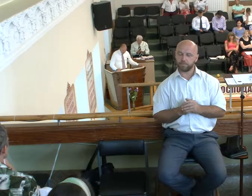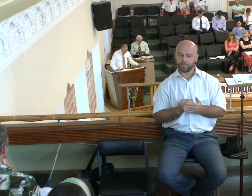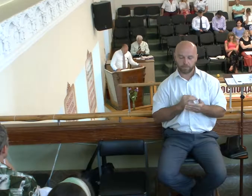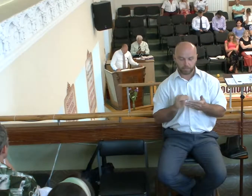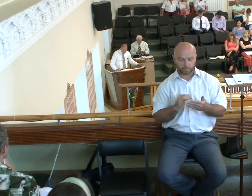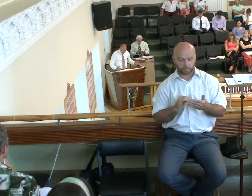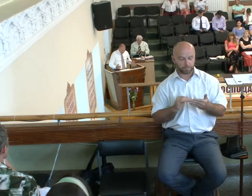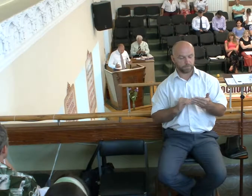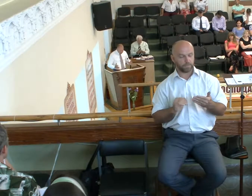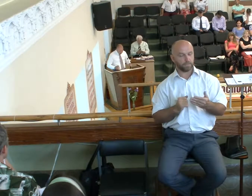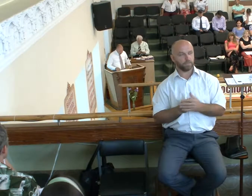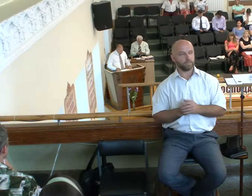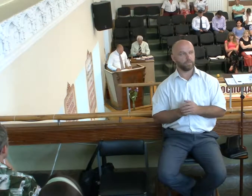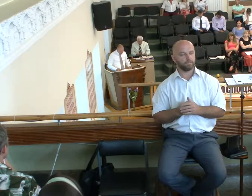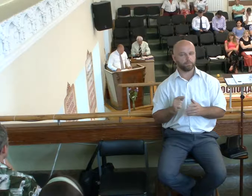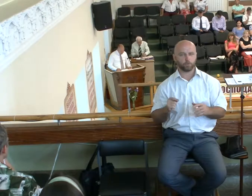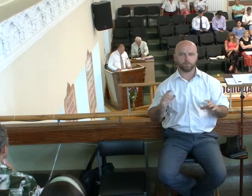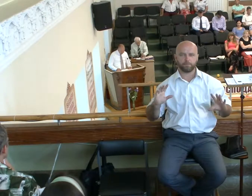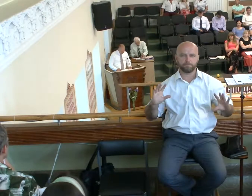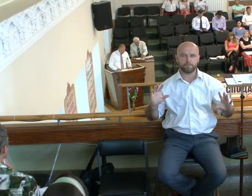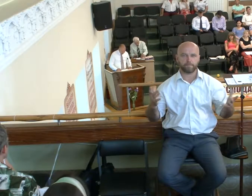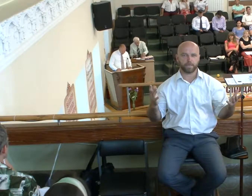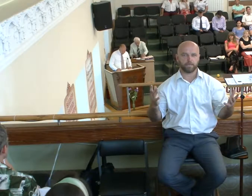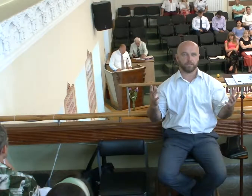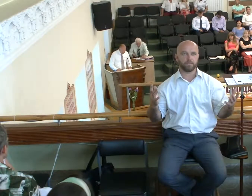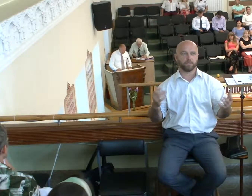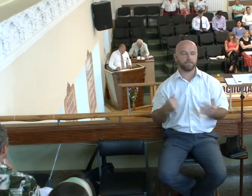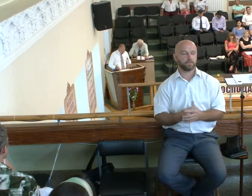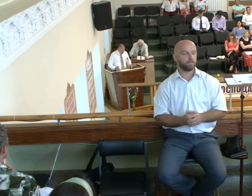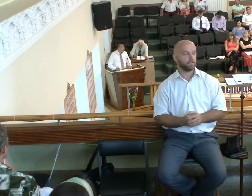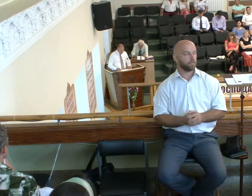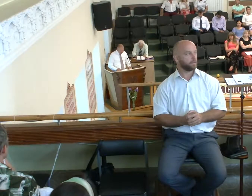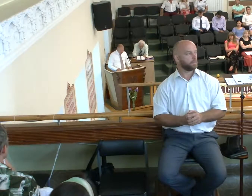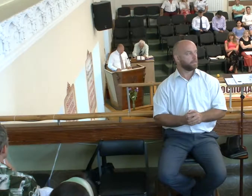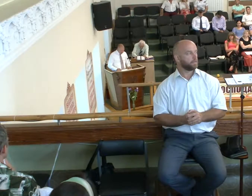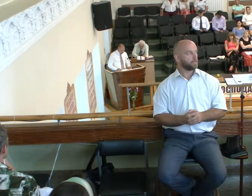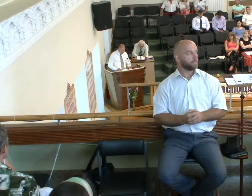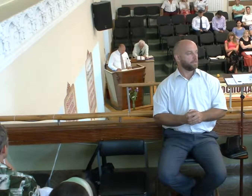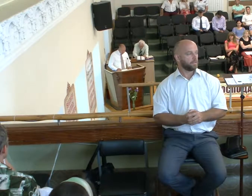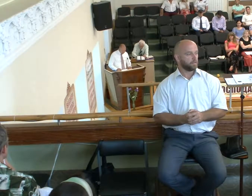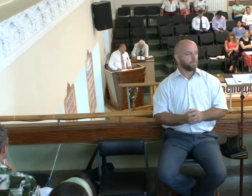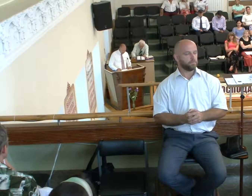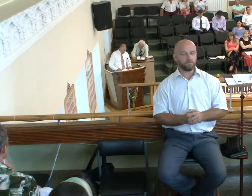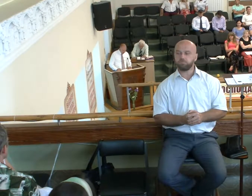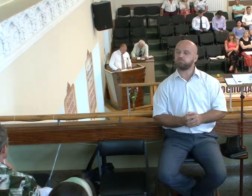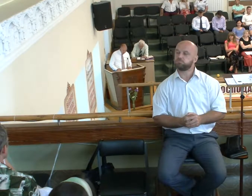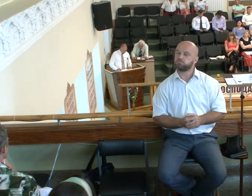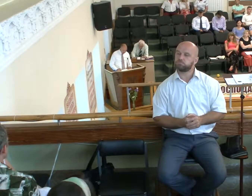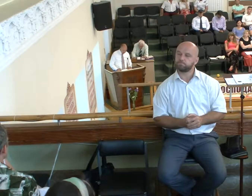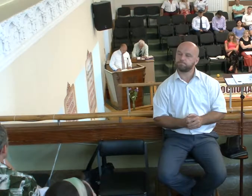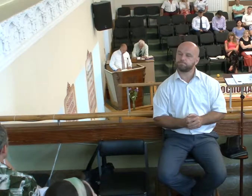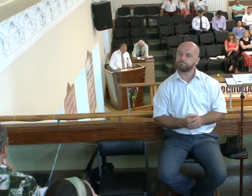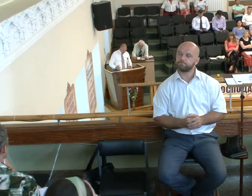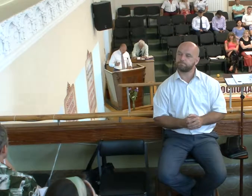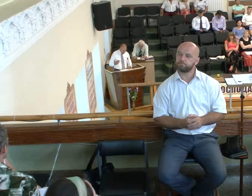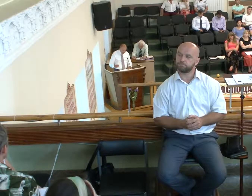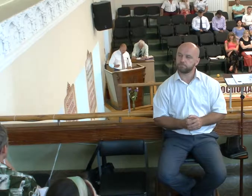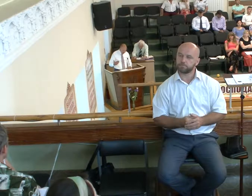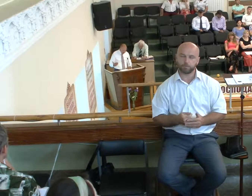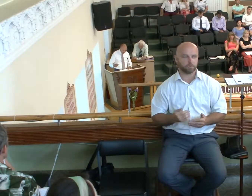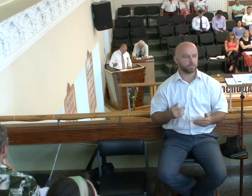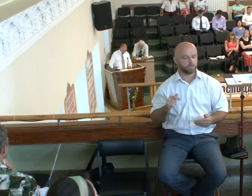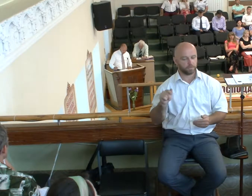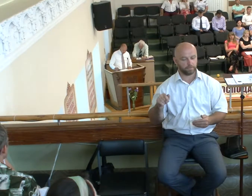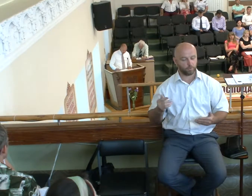написал в тот момент, и он относился к числу таких людей, его